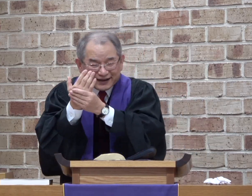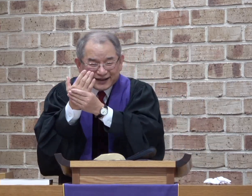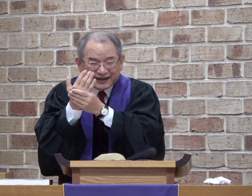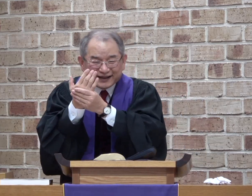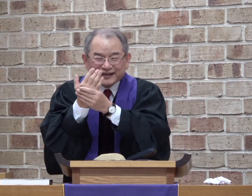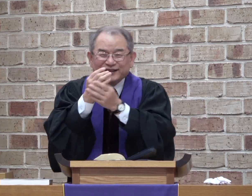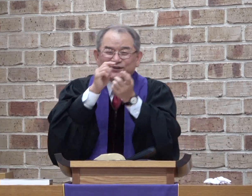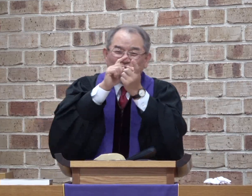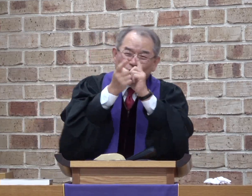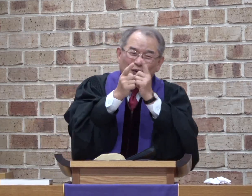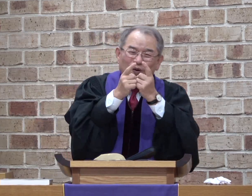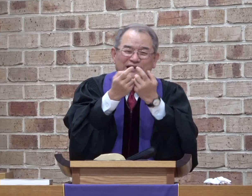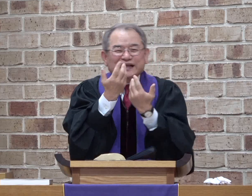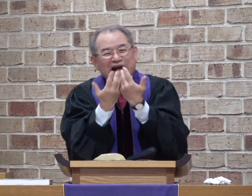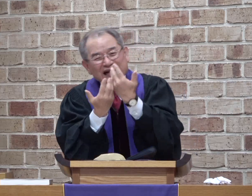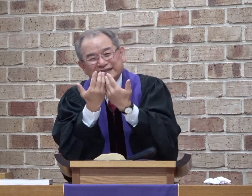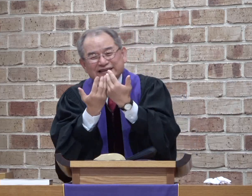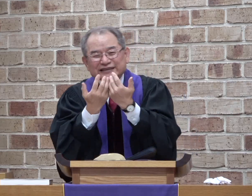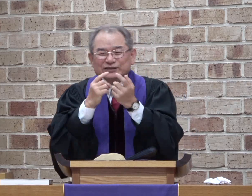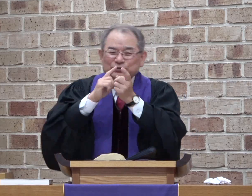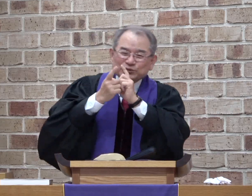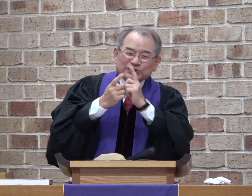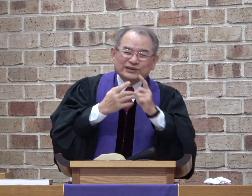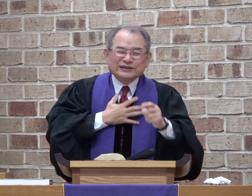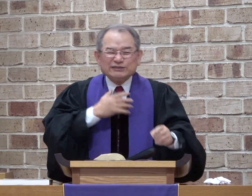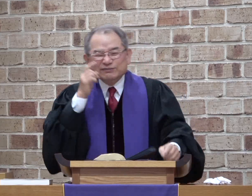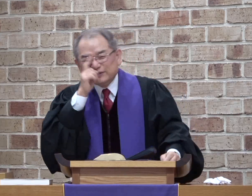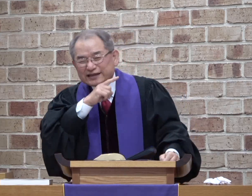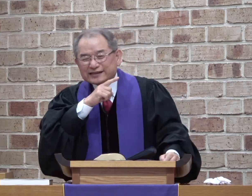또 서로 갈등도 있었고 기분 나쁜 일도 있었고